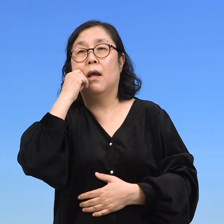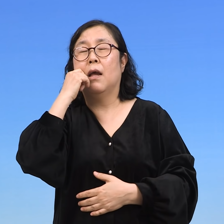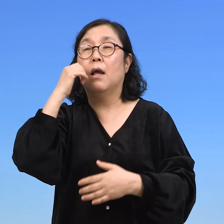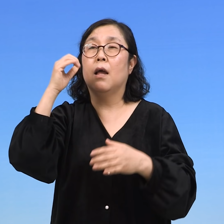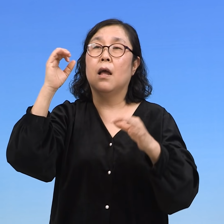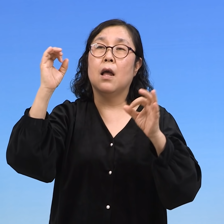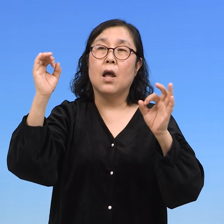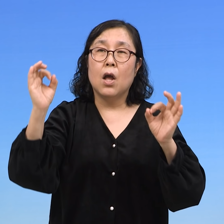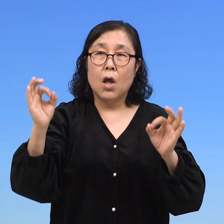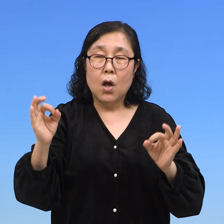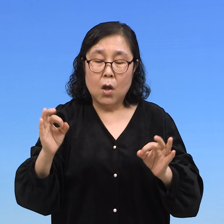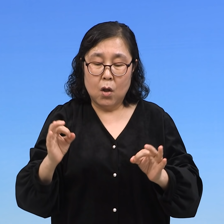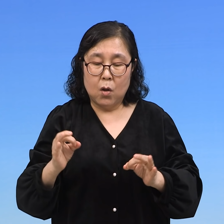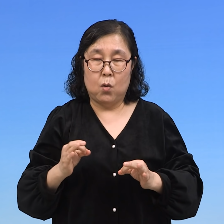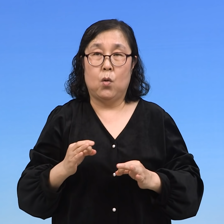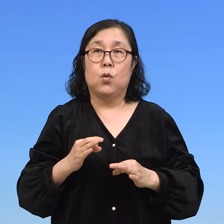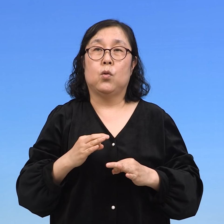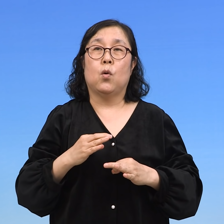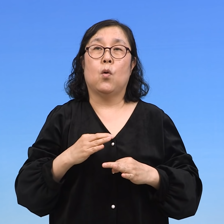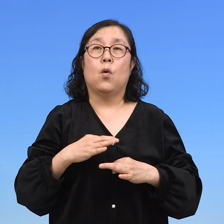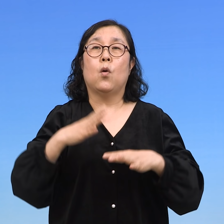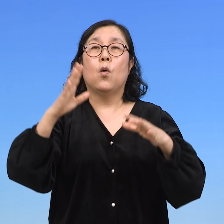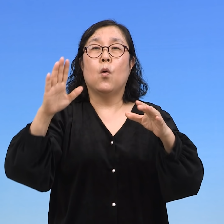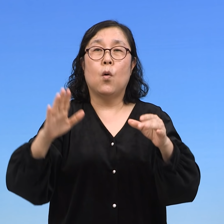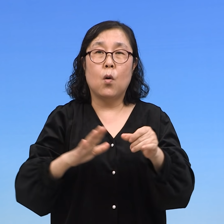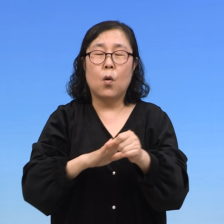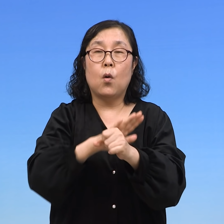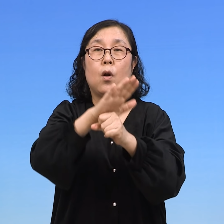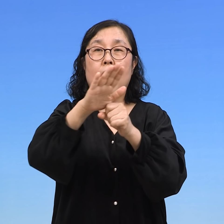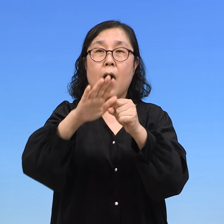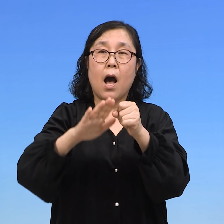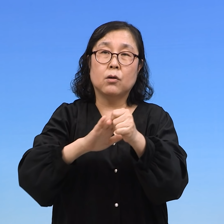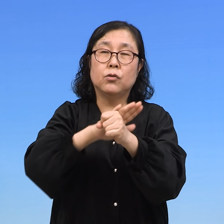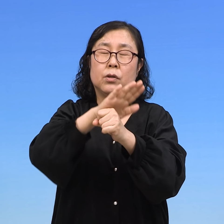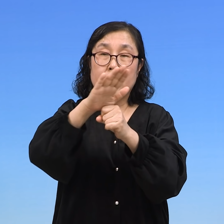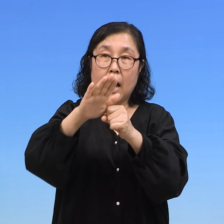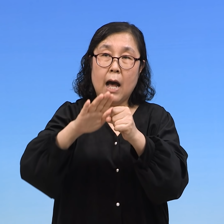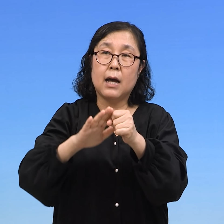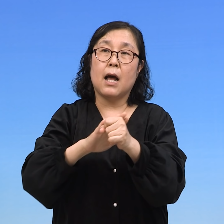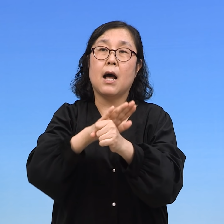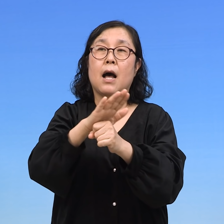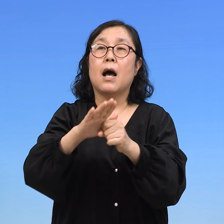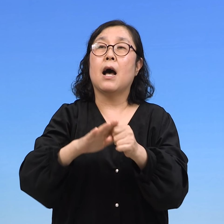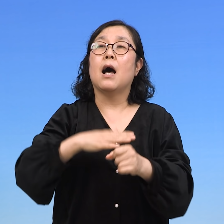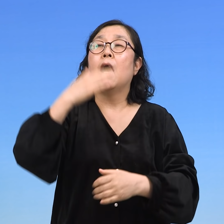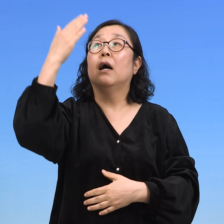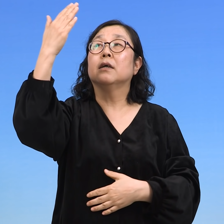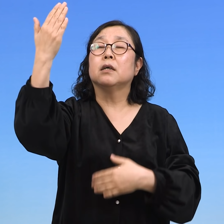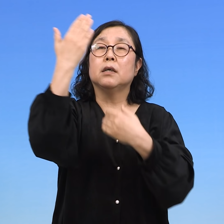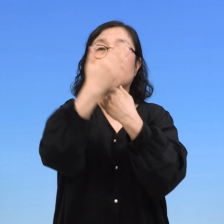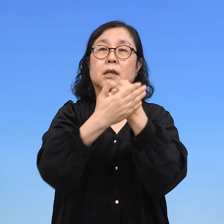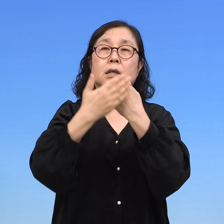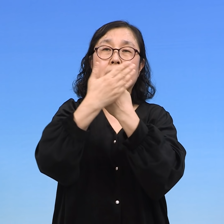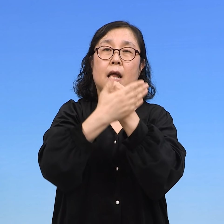놀라운 사랑 그 은혜 아니면 놀라운 사랑